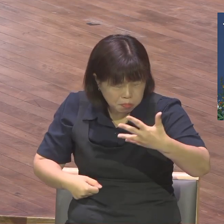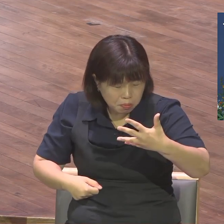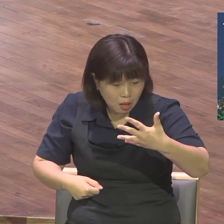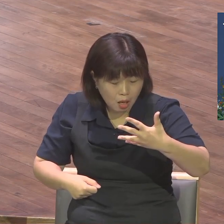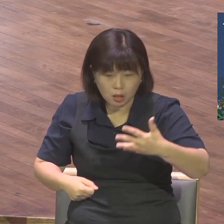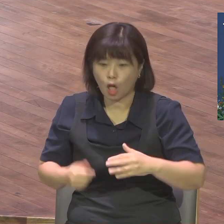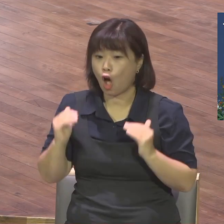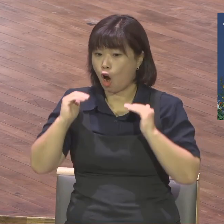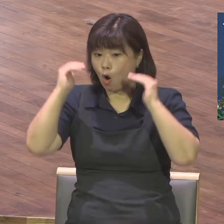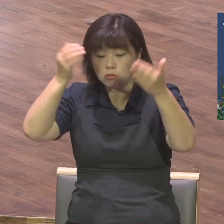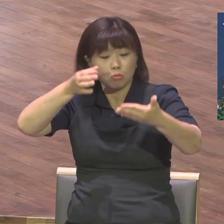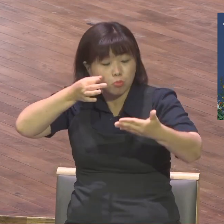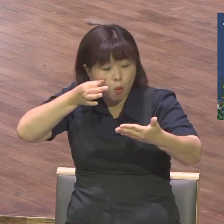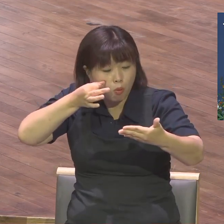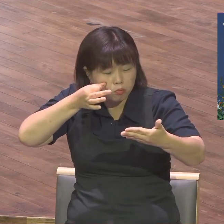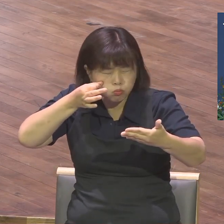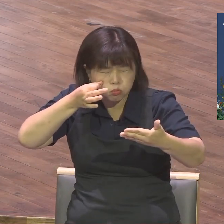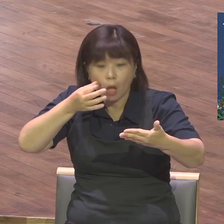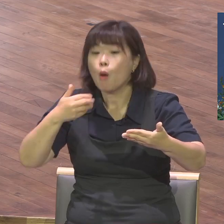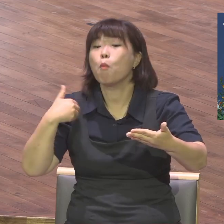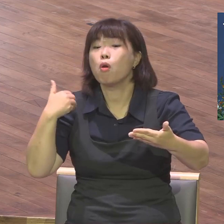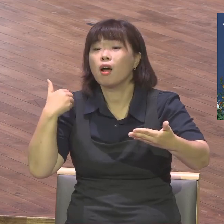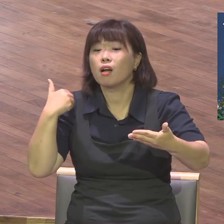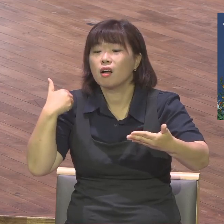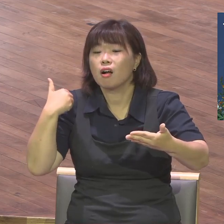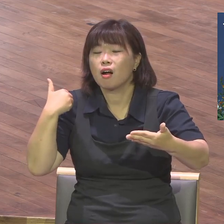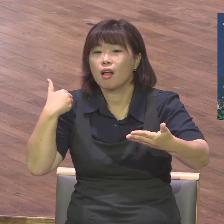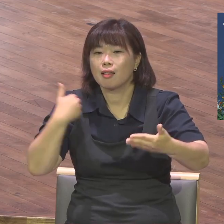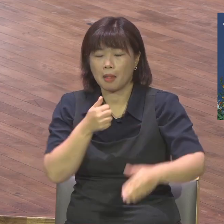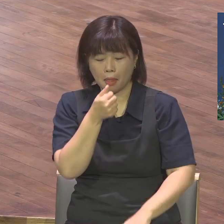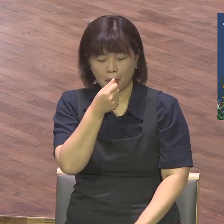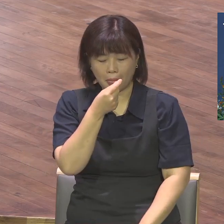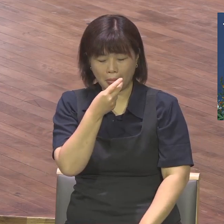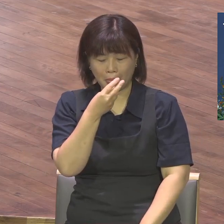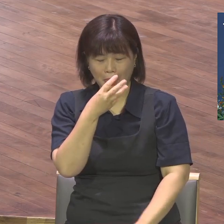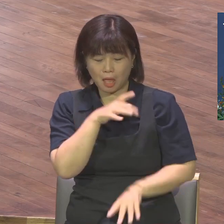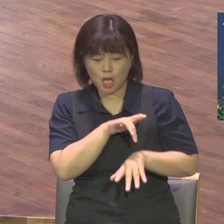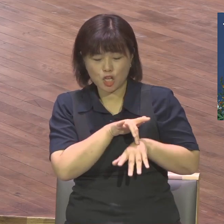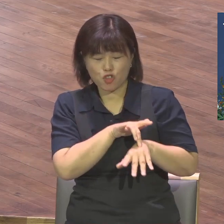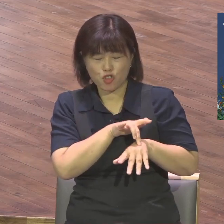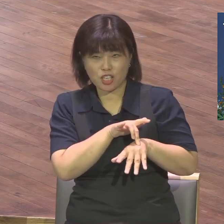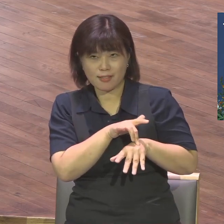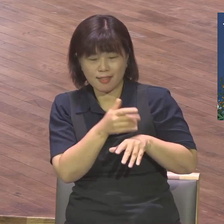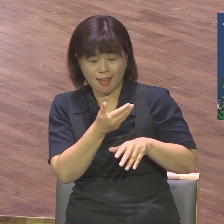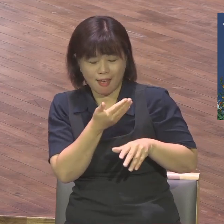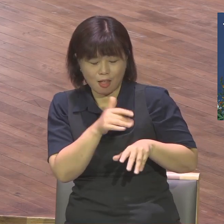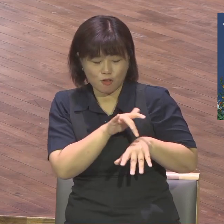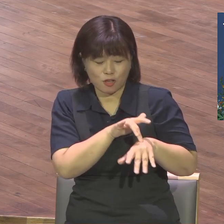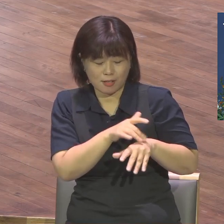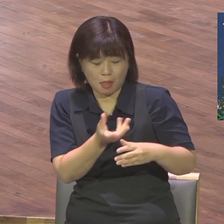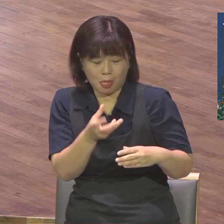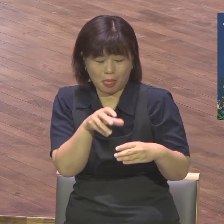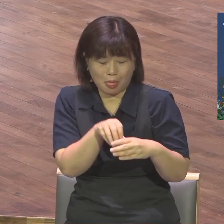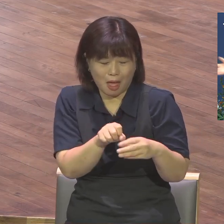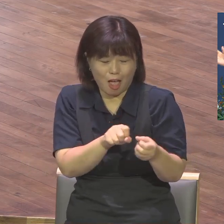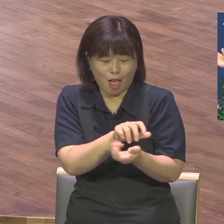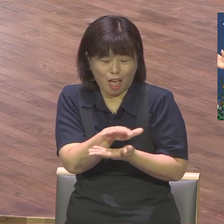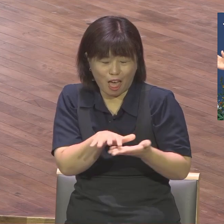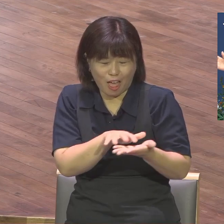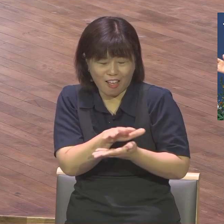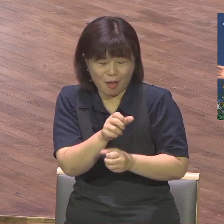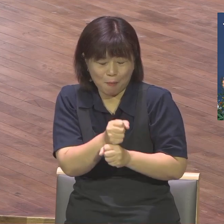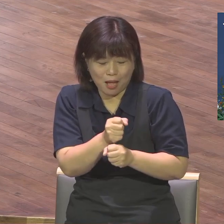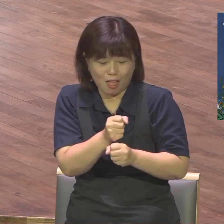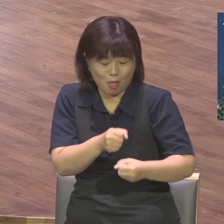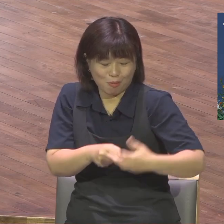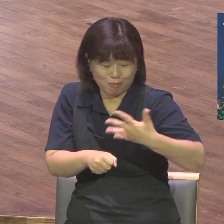몰라요. 여러분처럼 뭐 뉴에이지인지 인본주의인지 영적인지 이건 단어라도 알지만 몰라요.